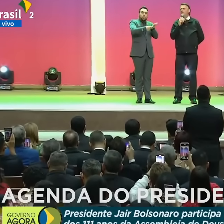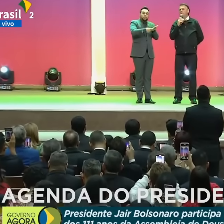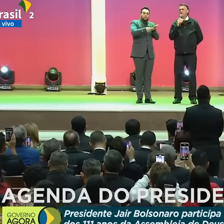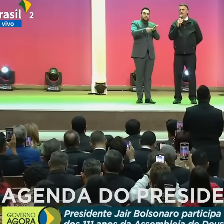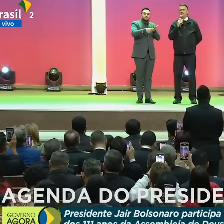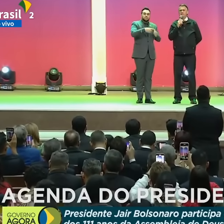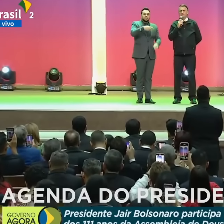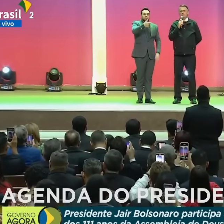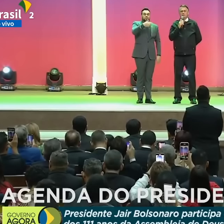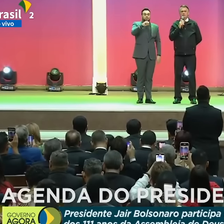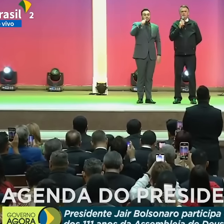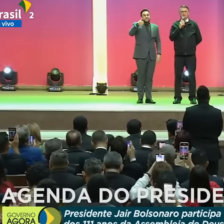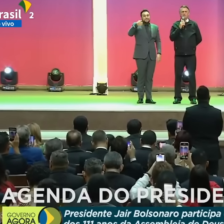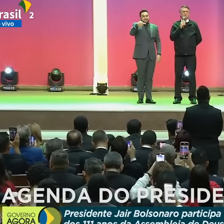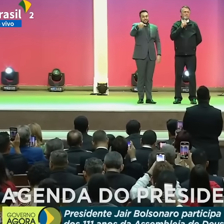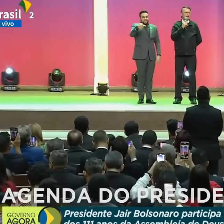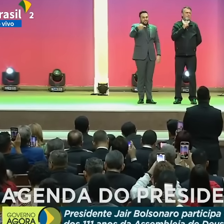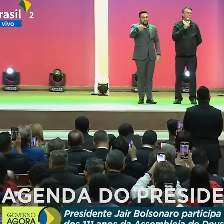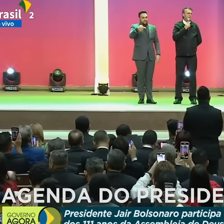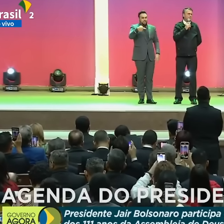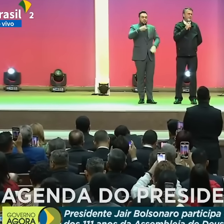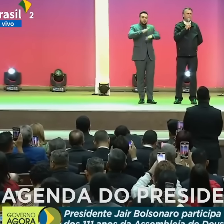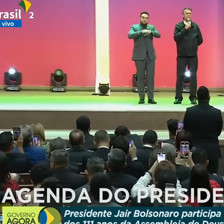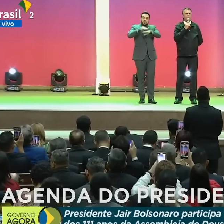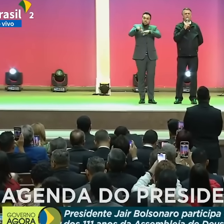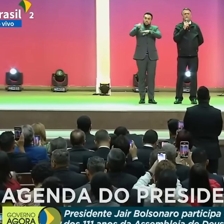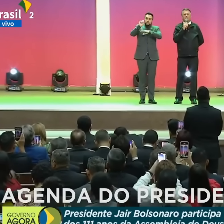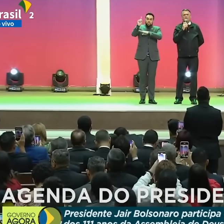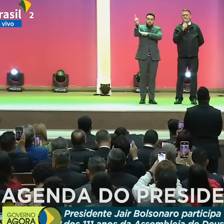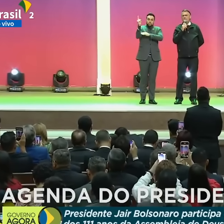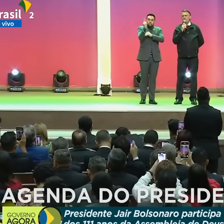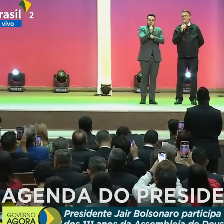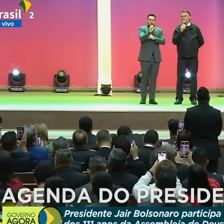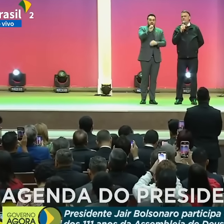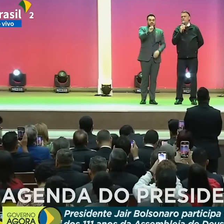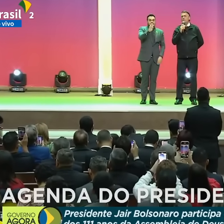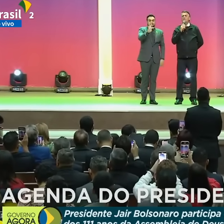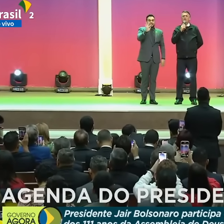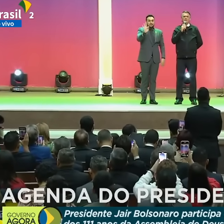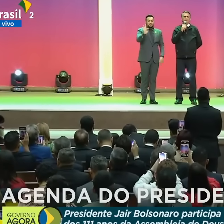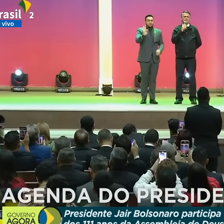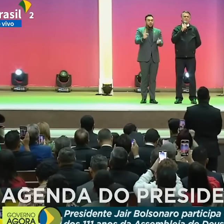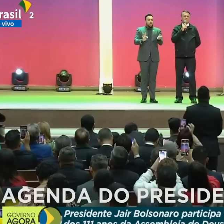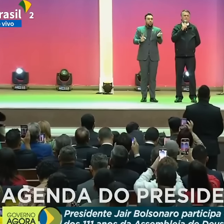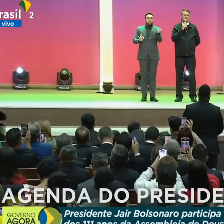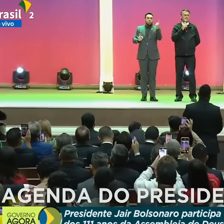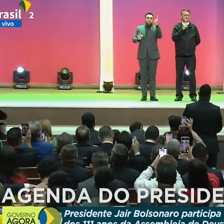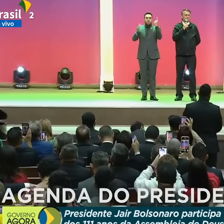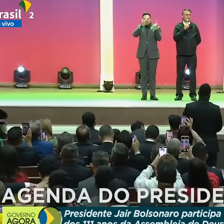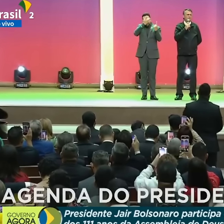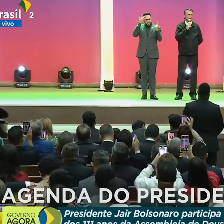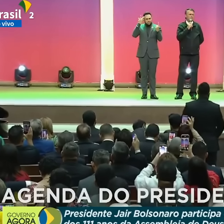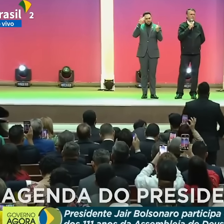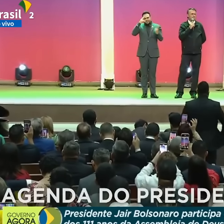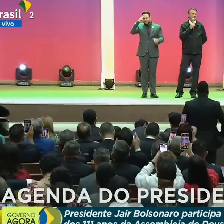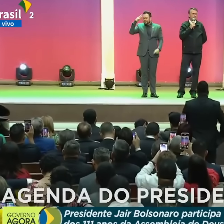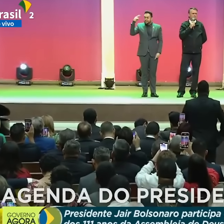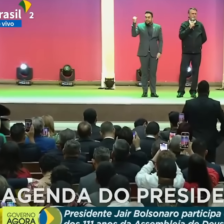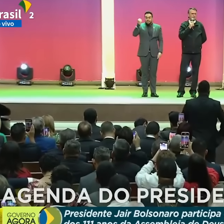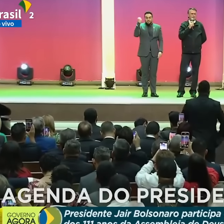em 2017 de indicar para o Supremo Tribunal Federal um terrivelmente